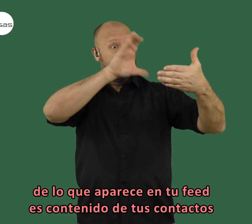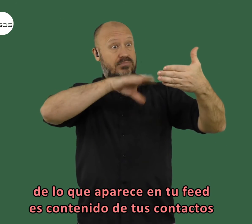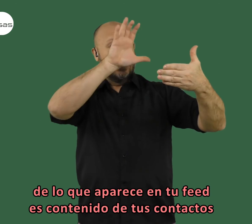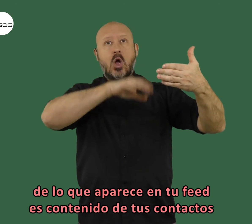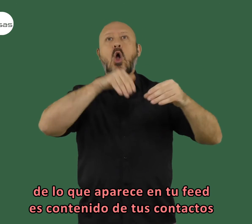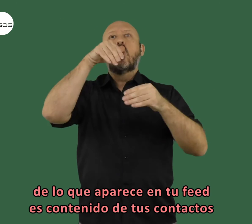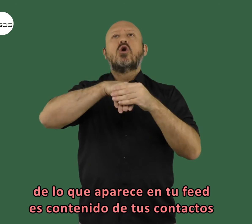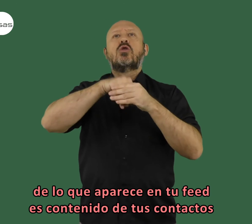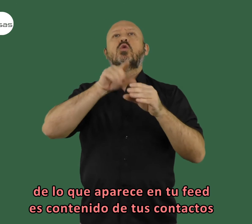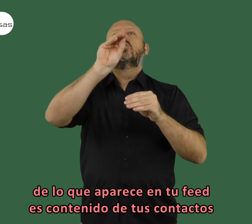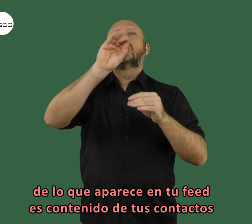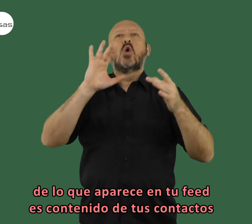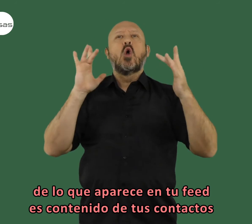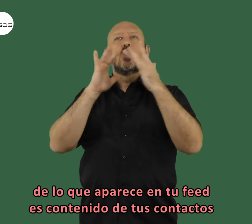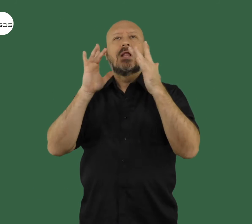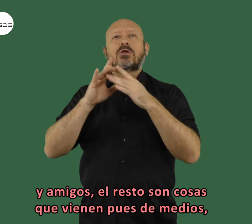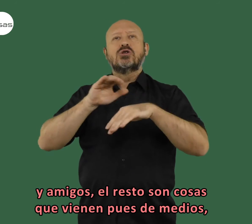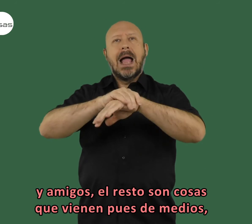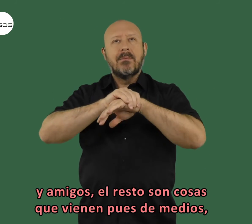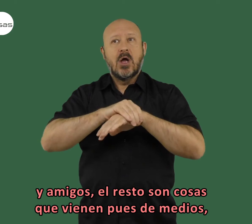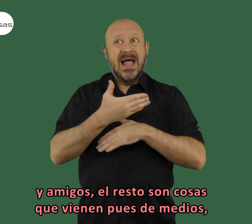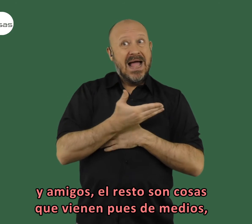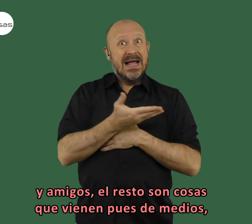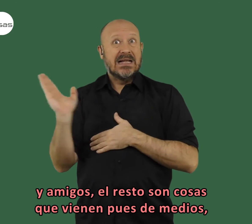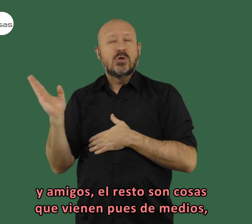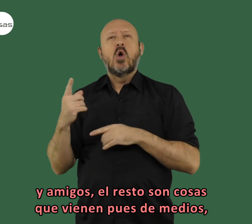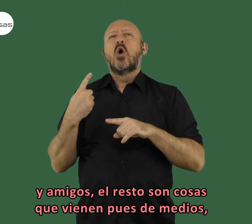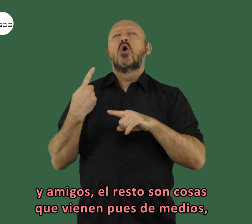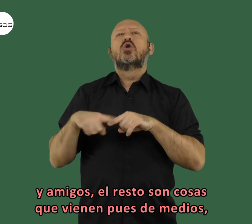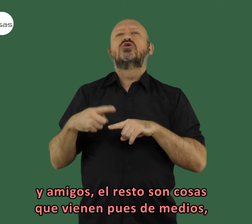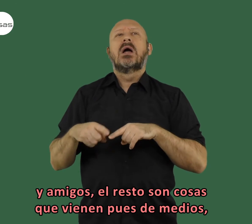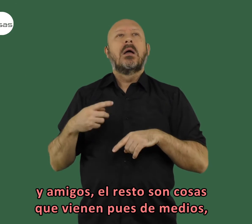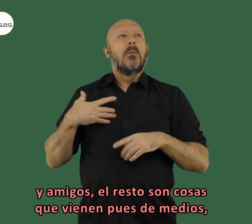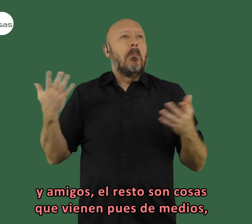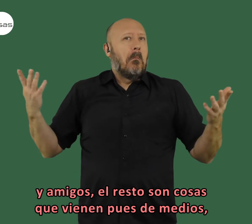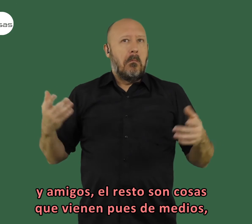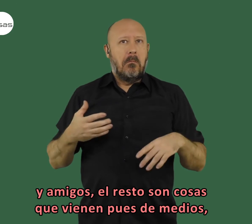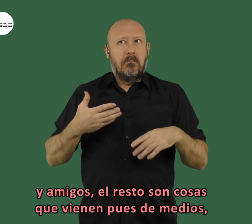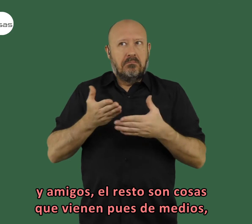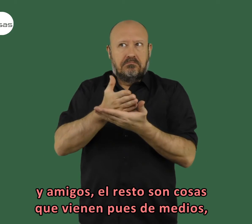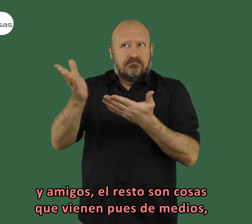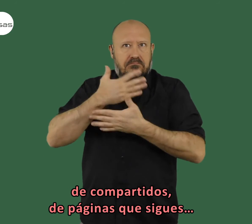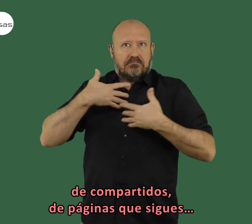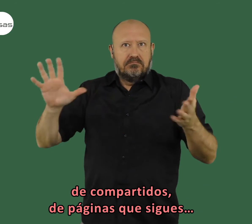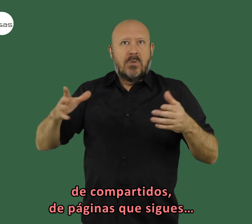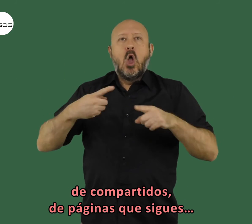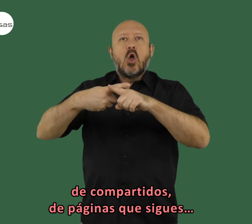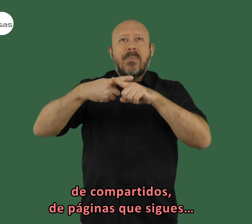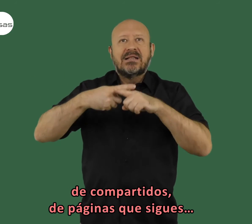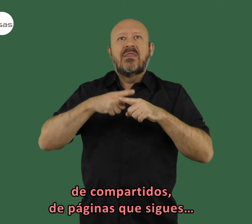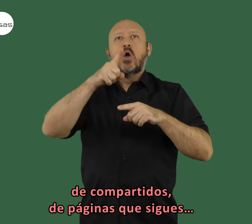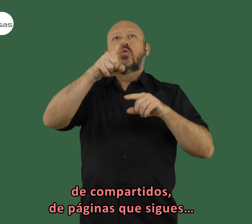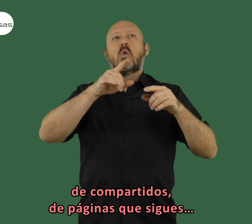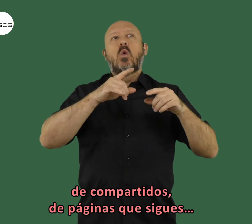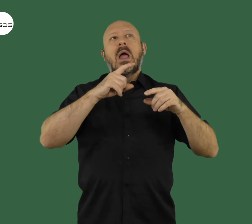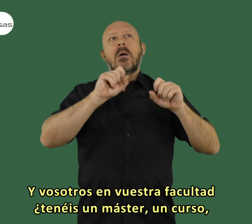feed es contenido de tus contactos y amigos. El resto son cosas que vienen pues, de medios, de compartidos,